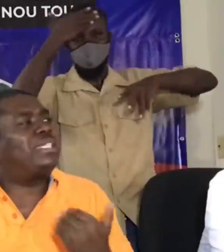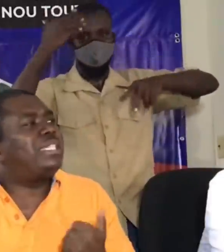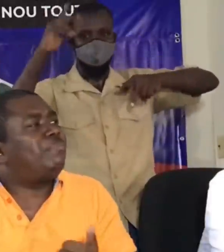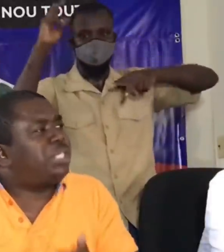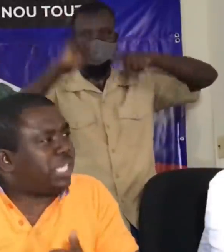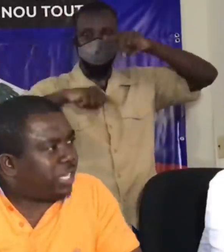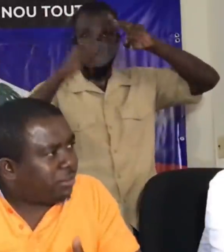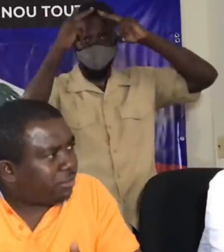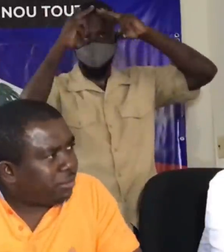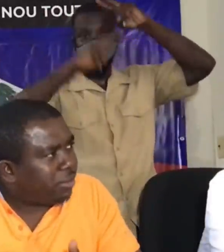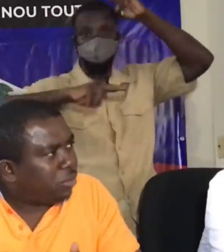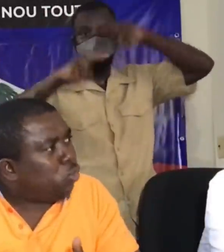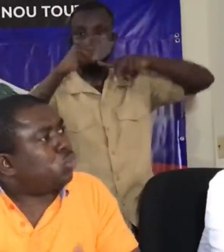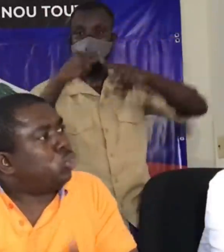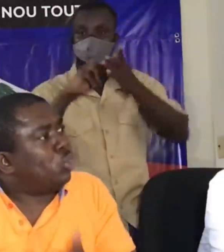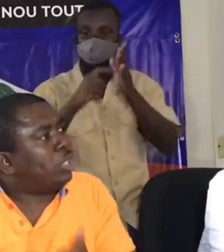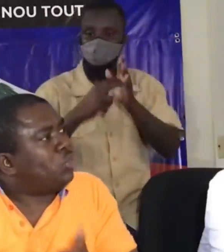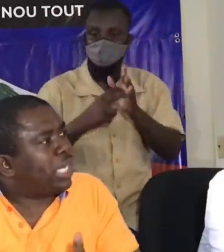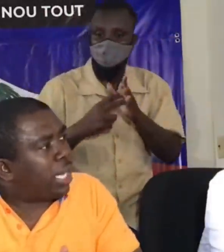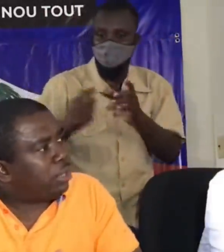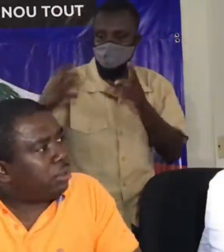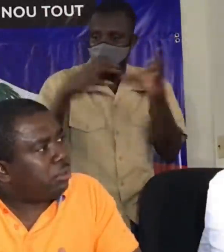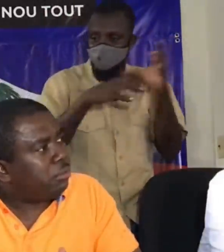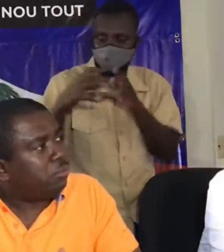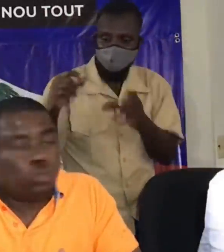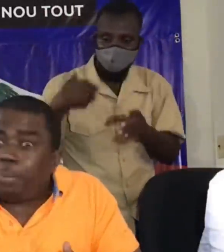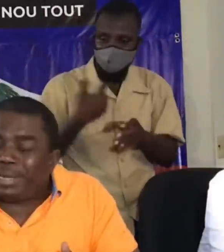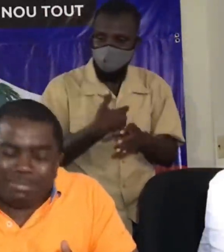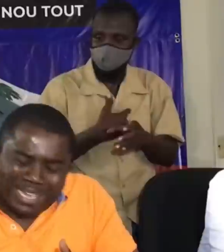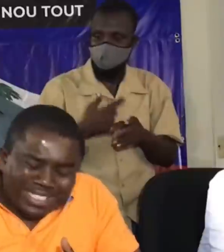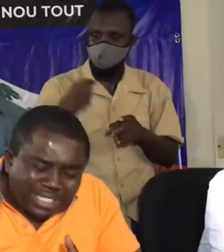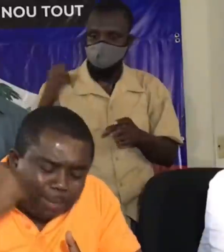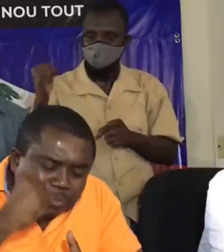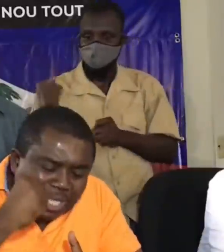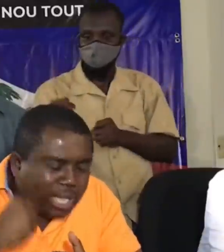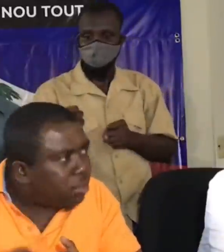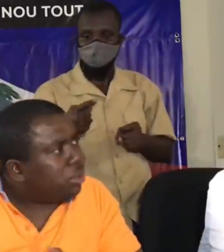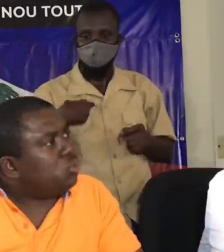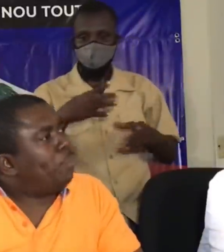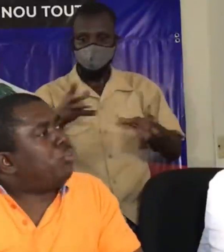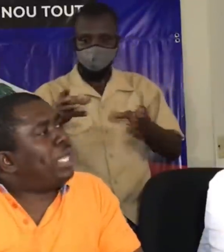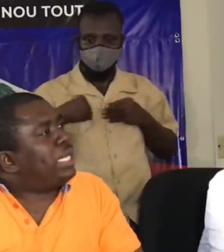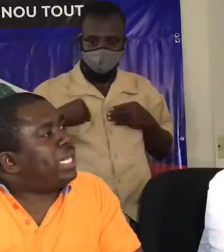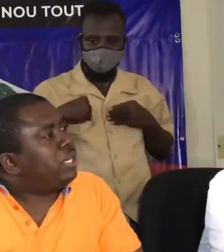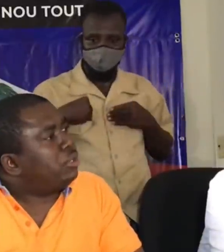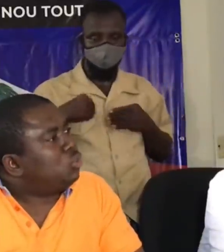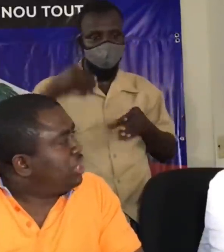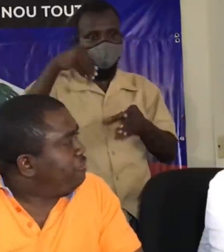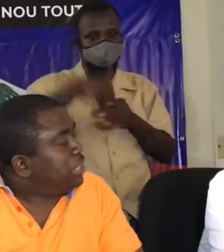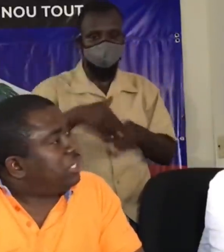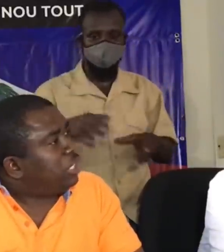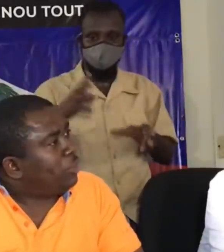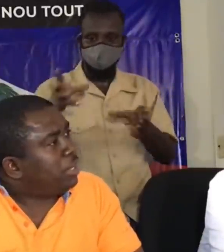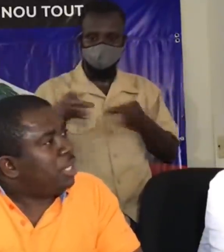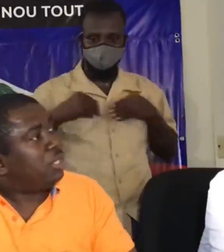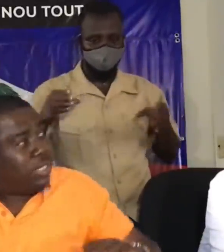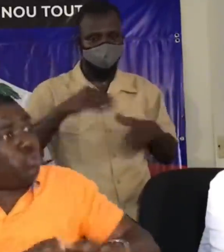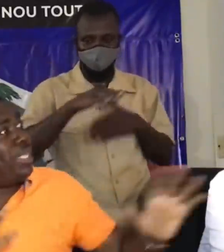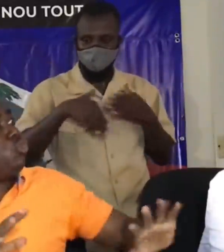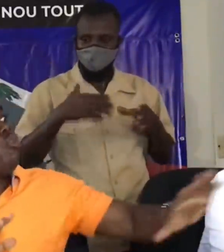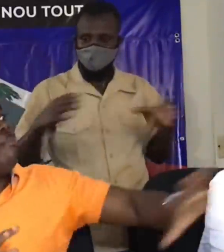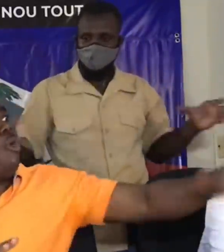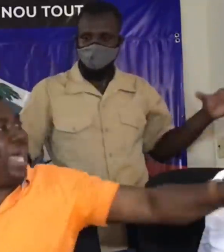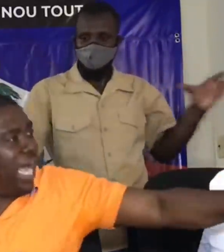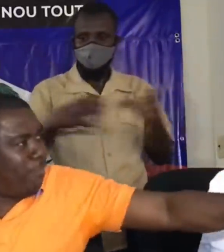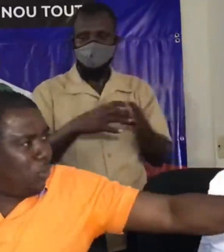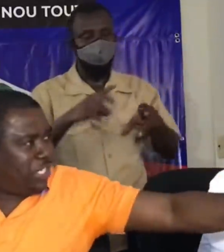pas accepter coup de couteau dans le dos. Nous pas accepter de poignarder Joseph Fessenjan. C'est une